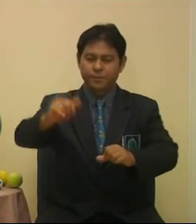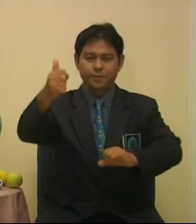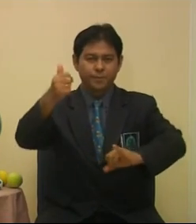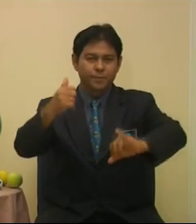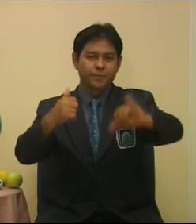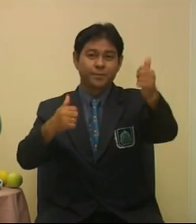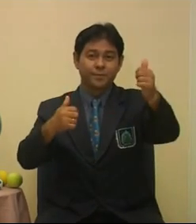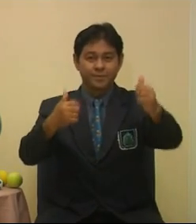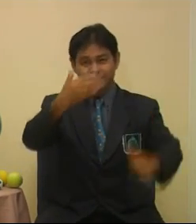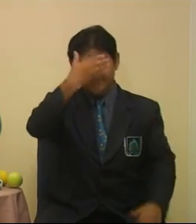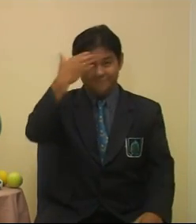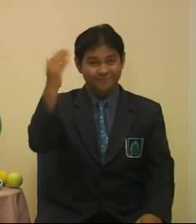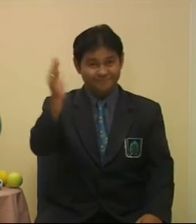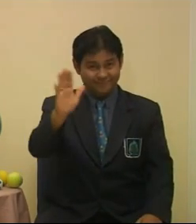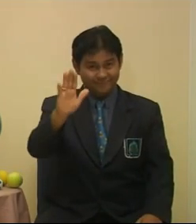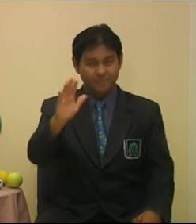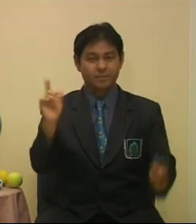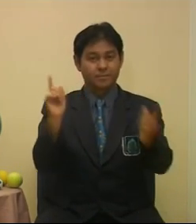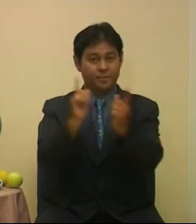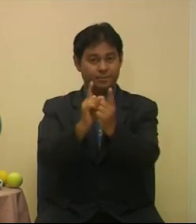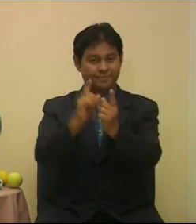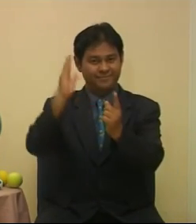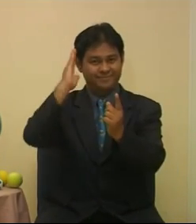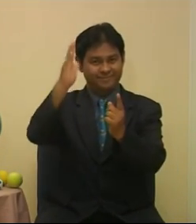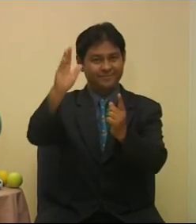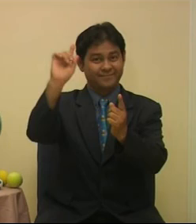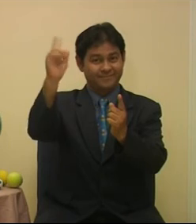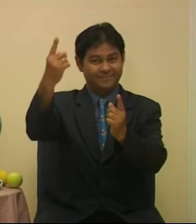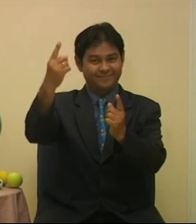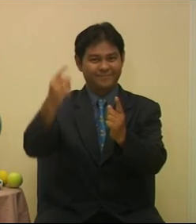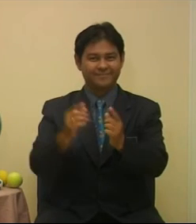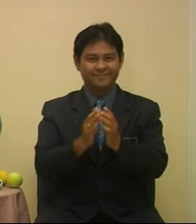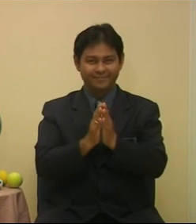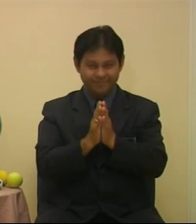ามือได้ดียิ่งขึ้นอย่าลืมนะครับพบกันใหม่คราวหน้าสวัสดีครับ